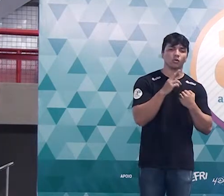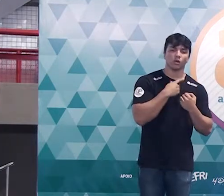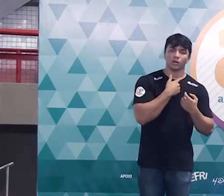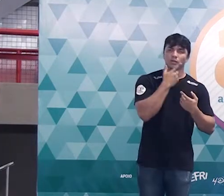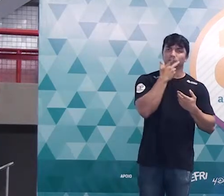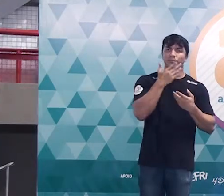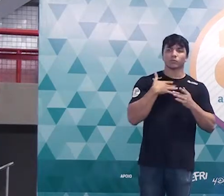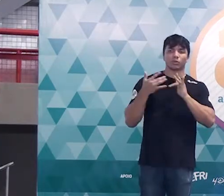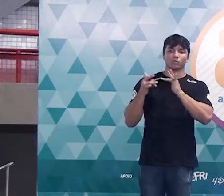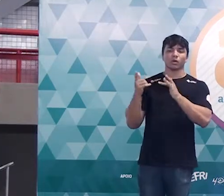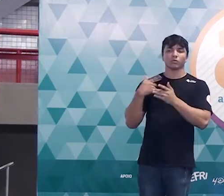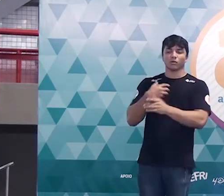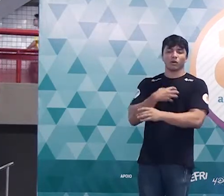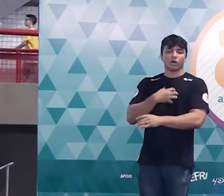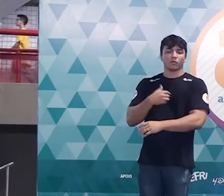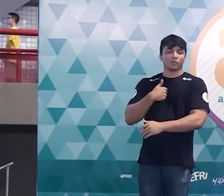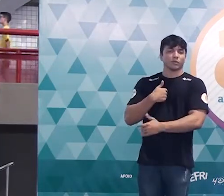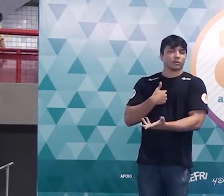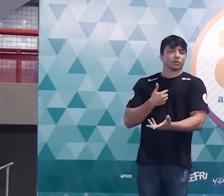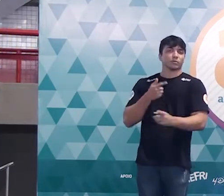meu namorado está com raiva de mim